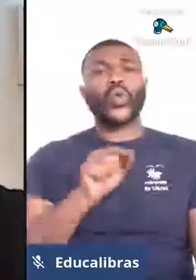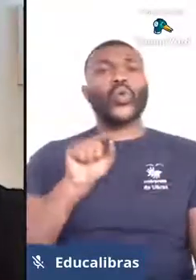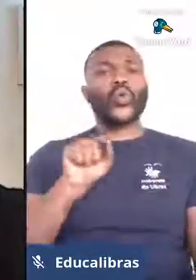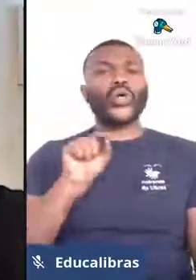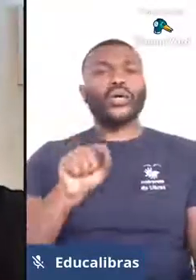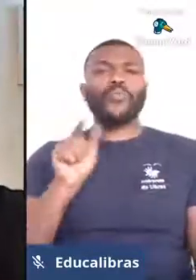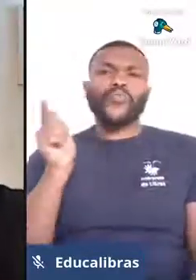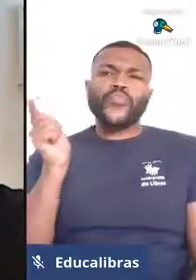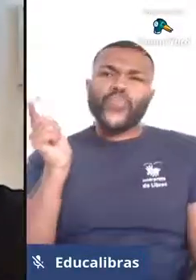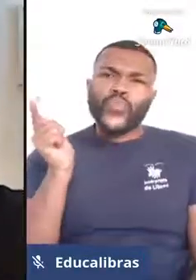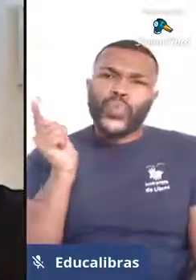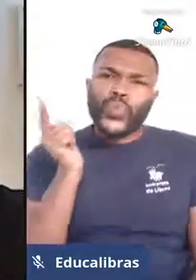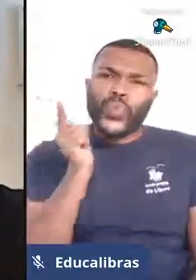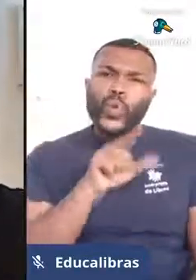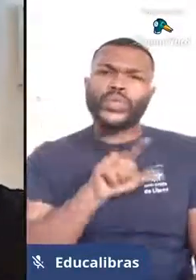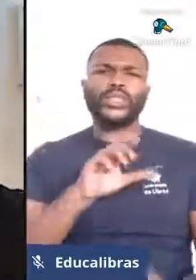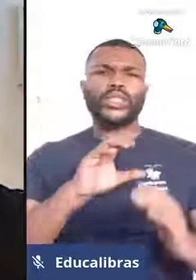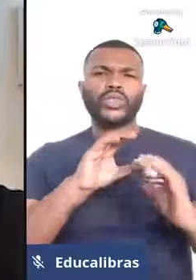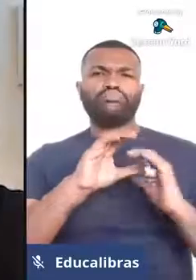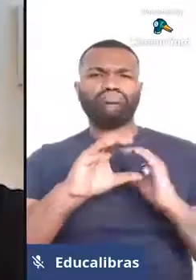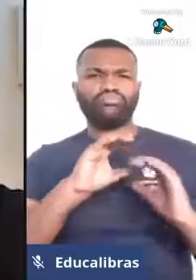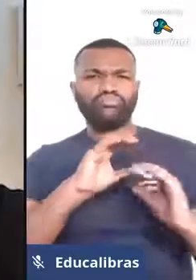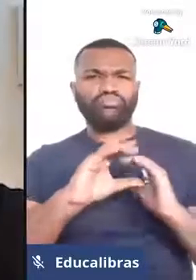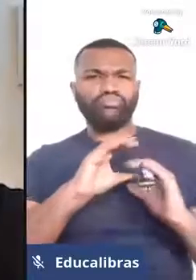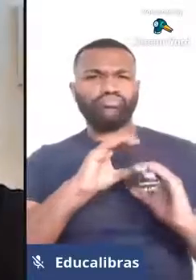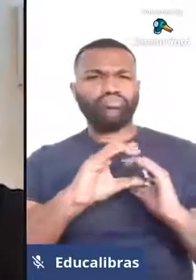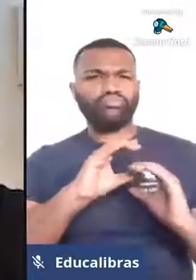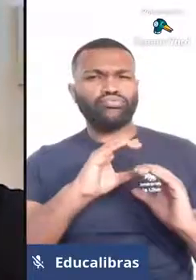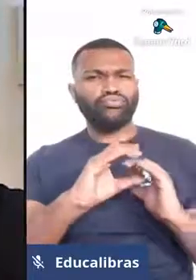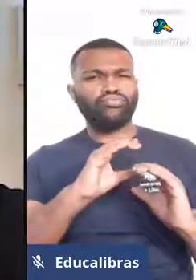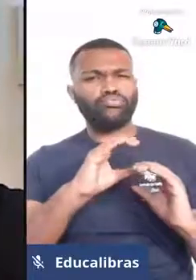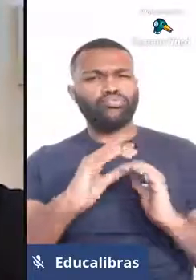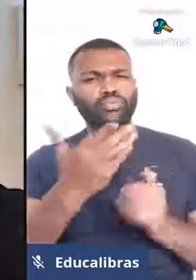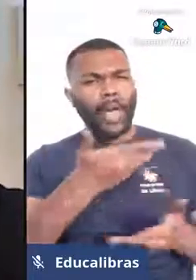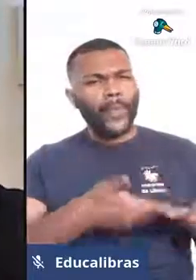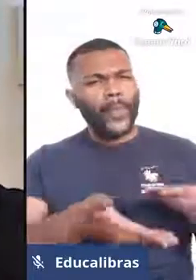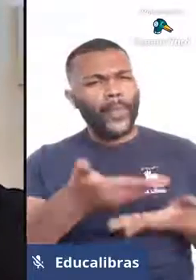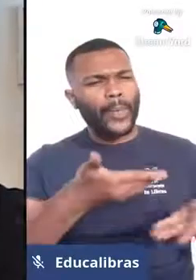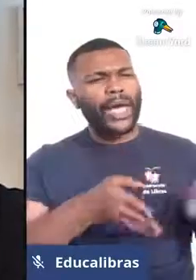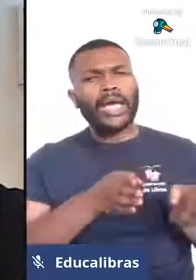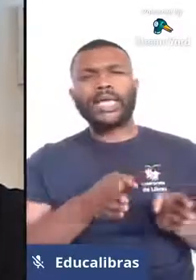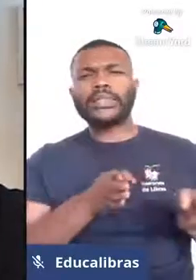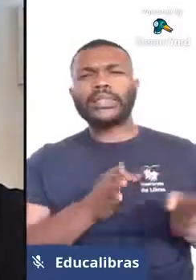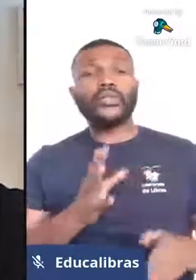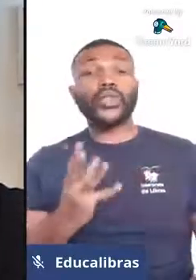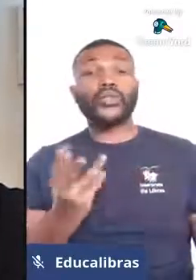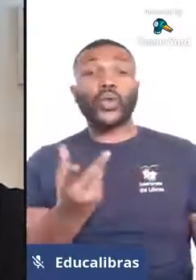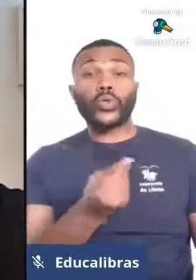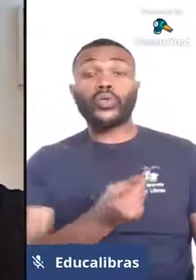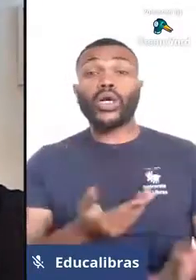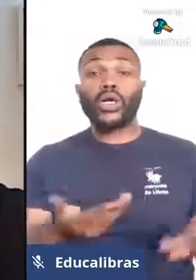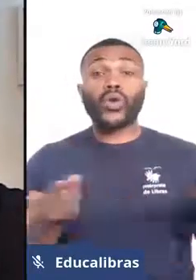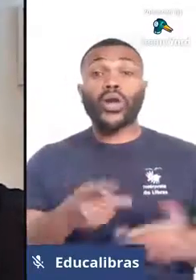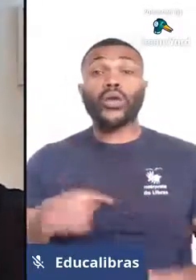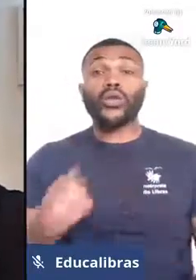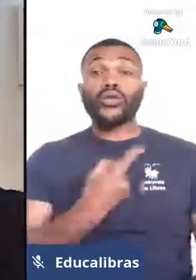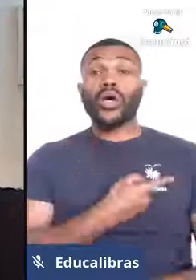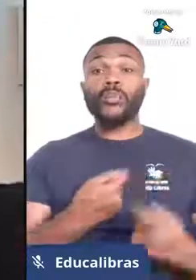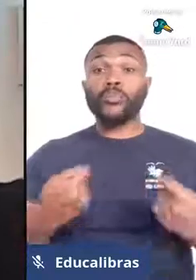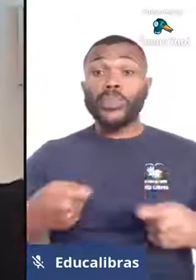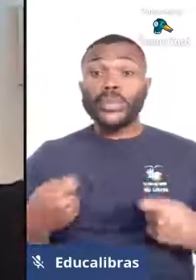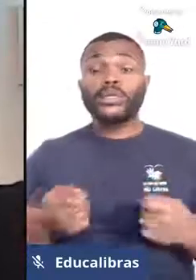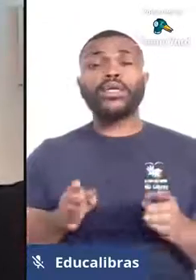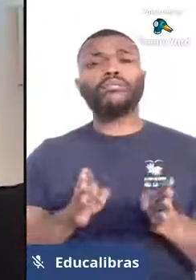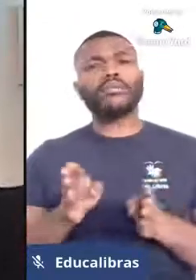se comunicar porque a gente tem ferramentas acessíveis a todos. Então, é um momento que a gente tem que garantir a acessibilidade